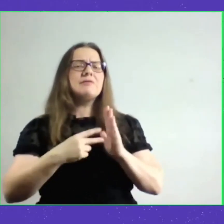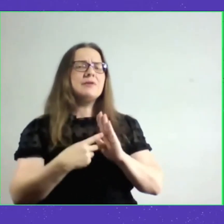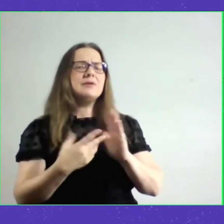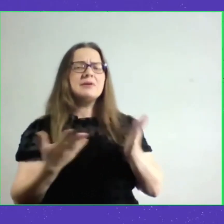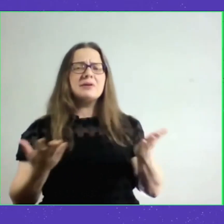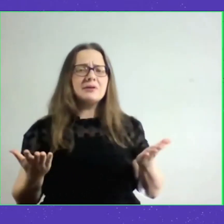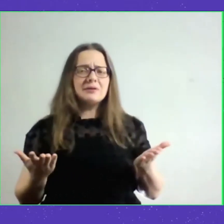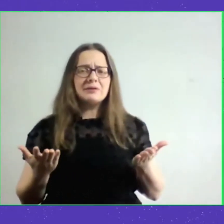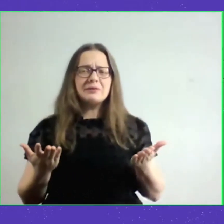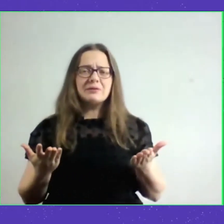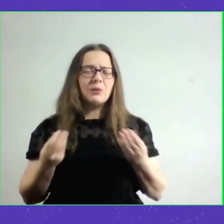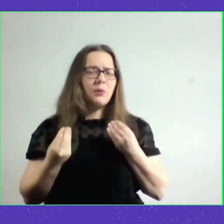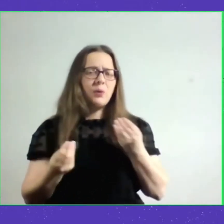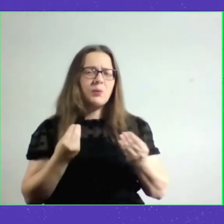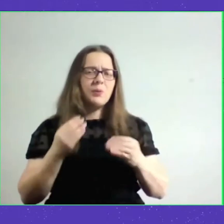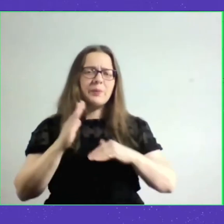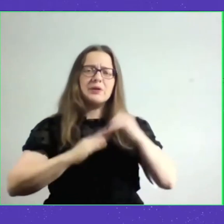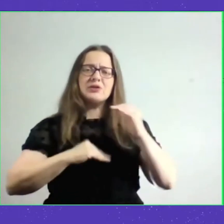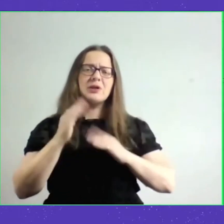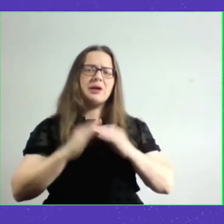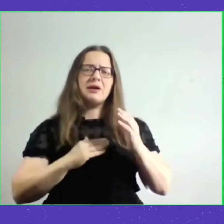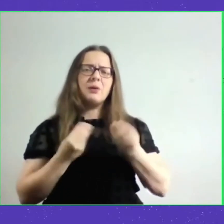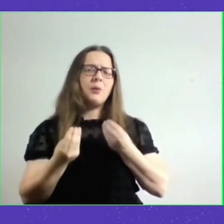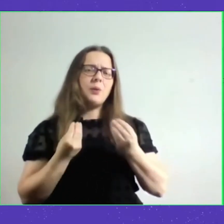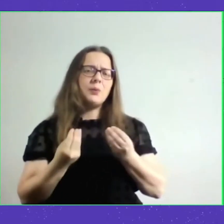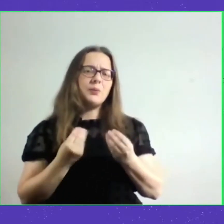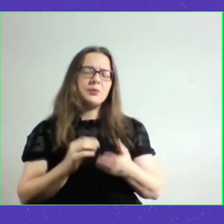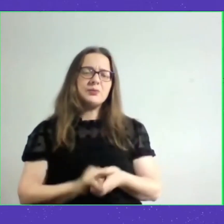Pode responder, não? O que significa